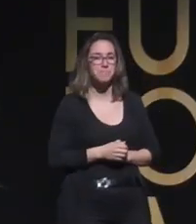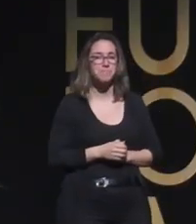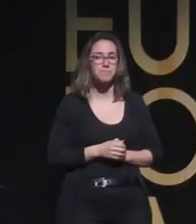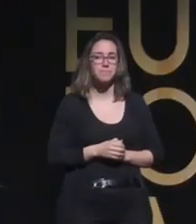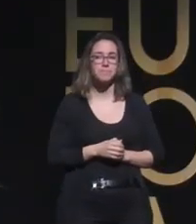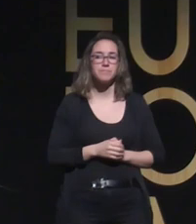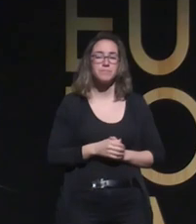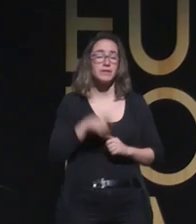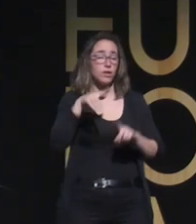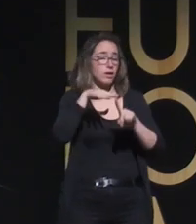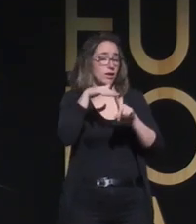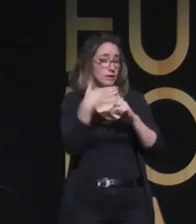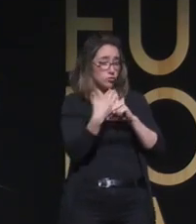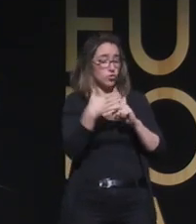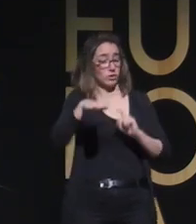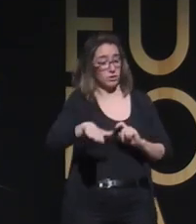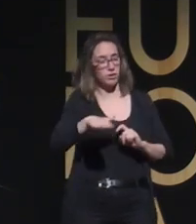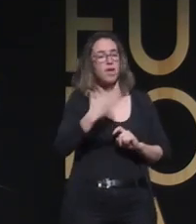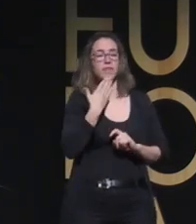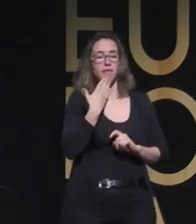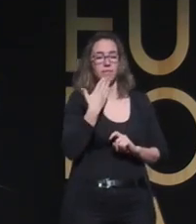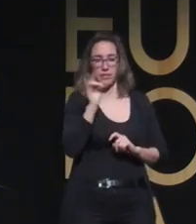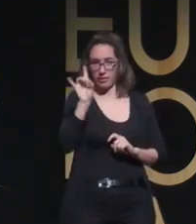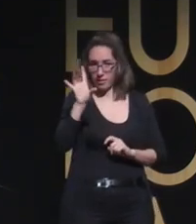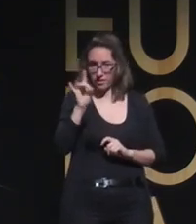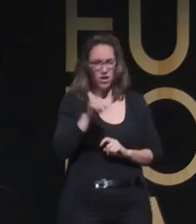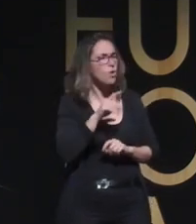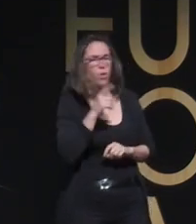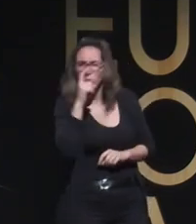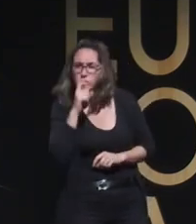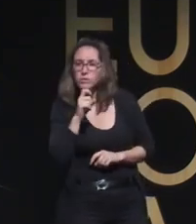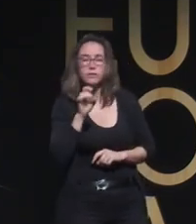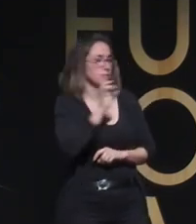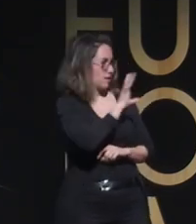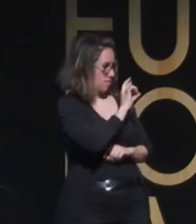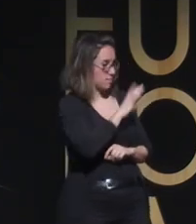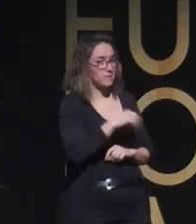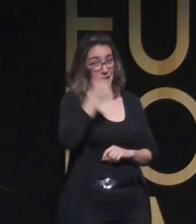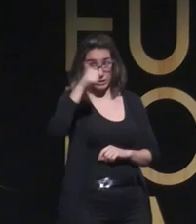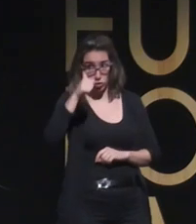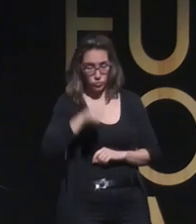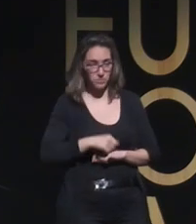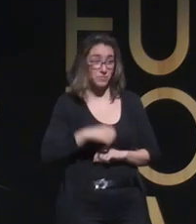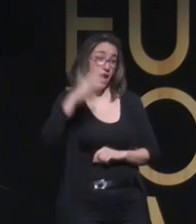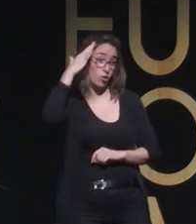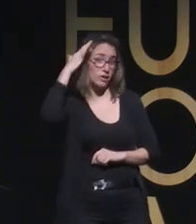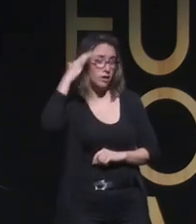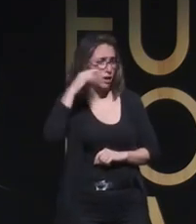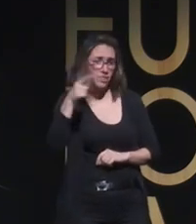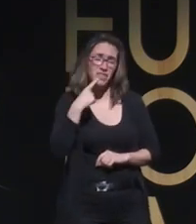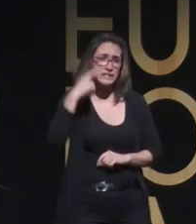Es un caso de un niño de 15 años. ¿De cuántos? 15. ¿Niño, has dicho? Un niño, sí, un adolescente de 15